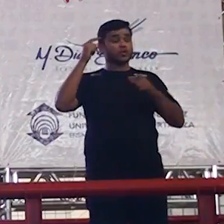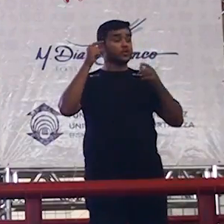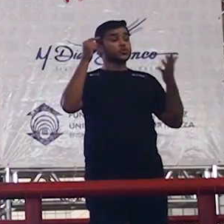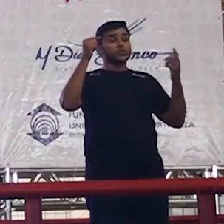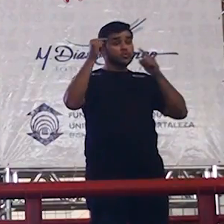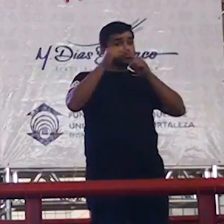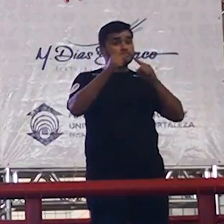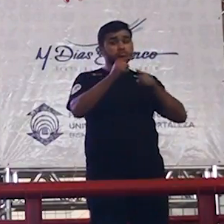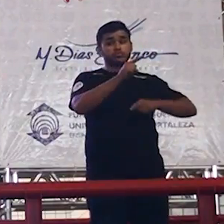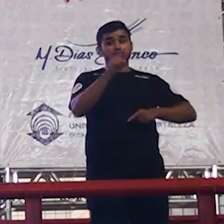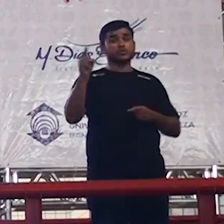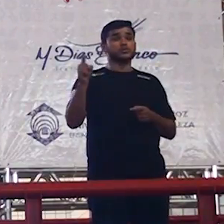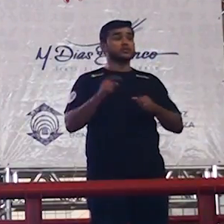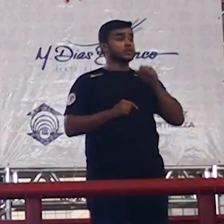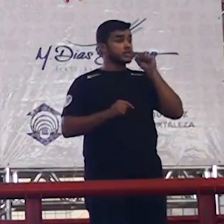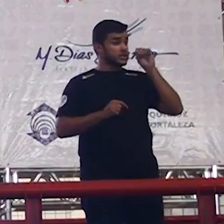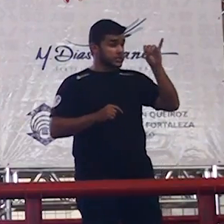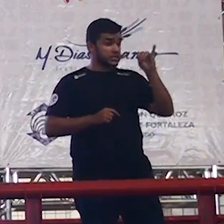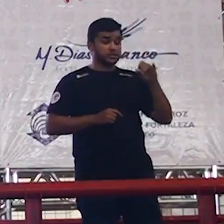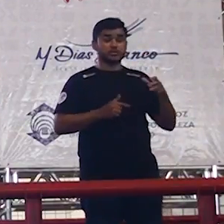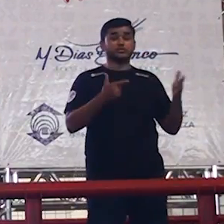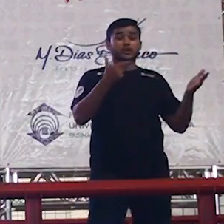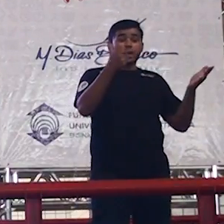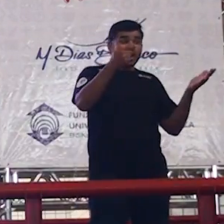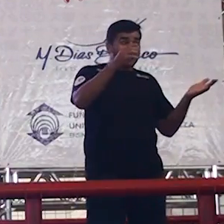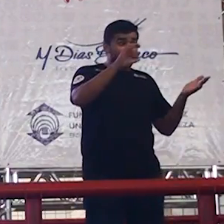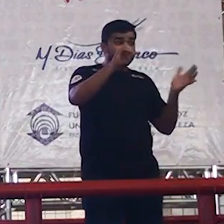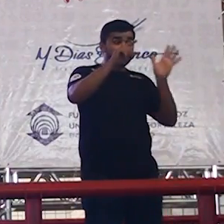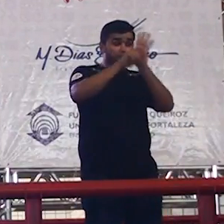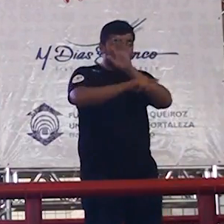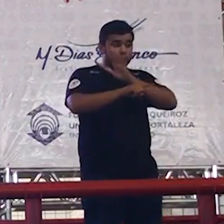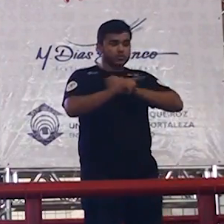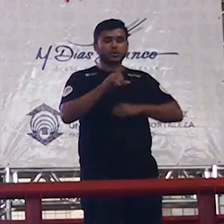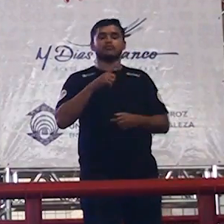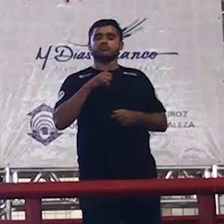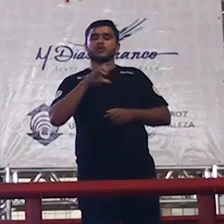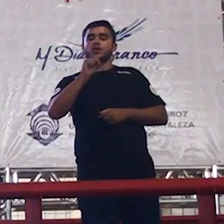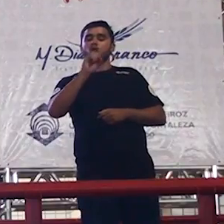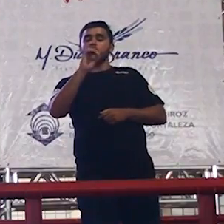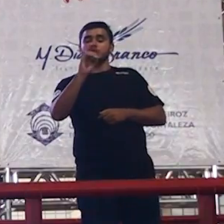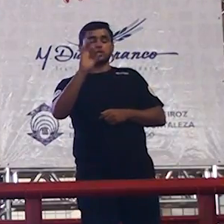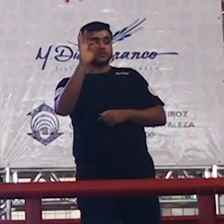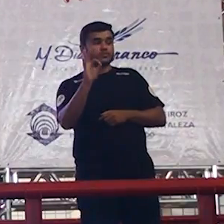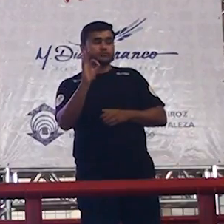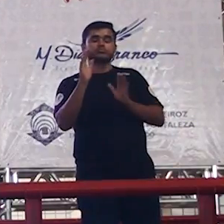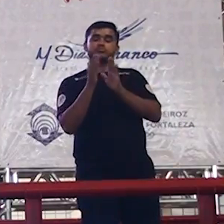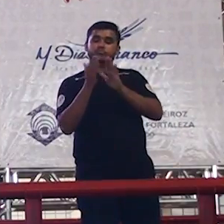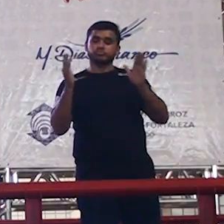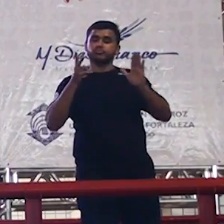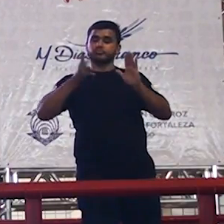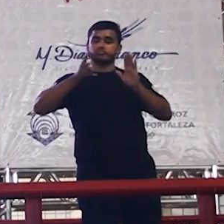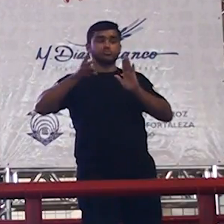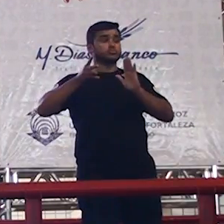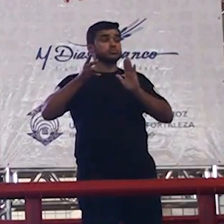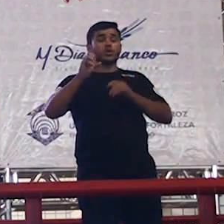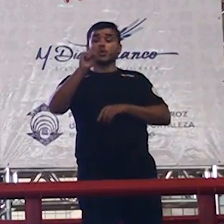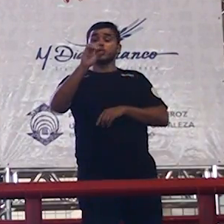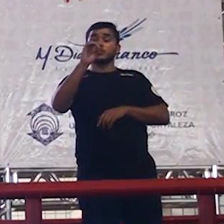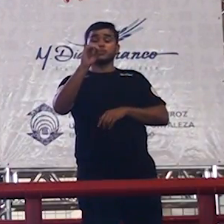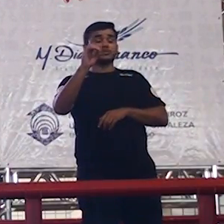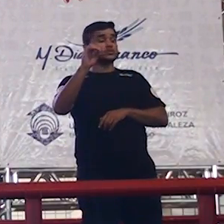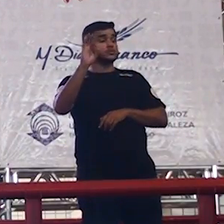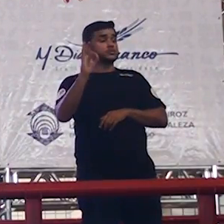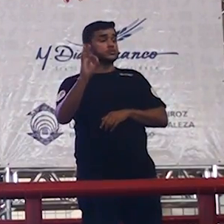novo, ó. Se vai reduzir 20, é porque vai sobrar 80. Então, você pode calcular quanto é